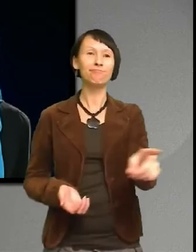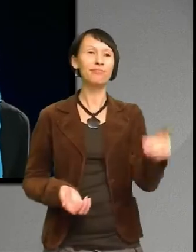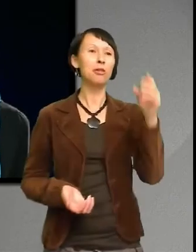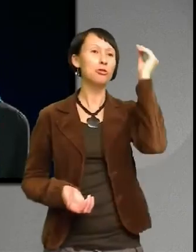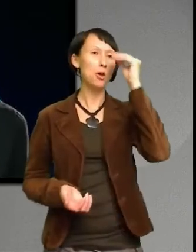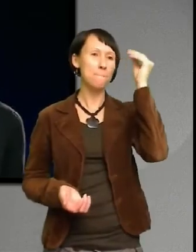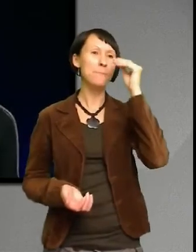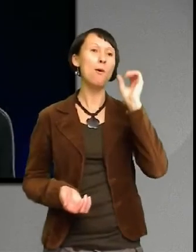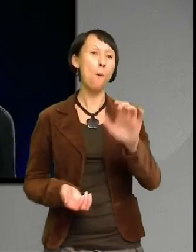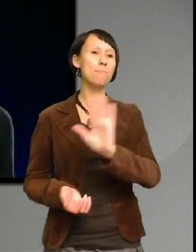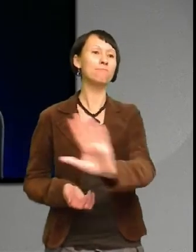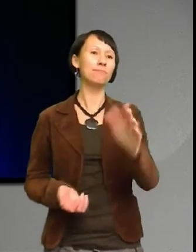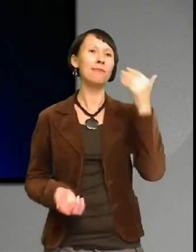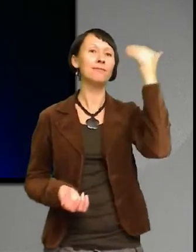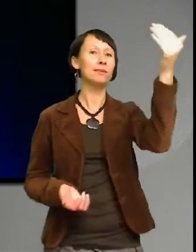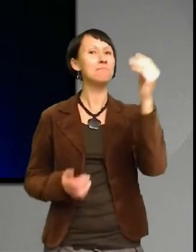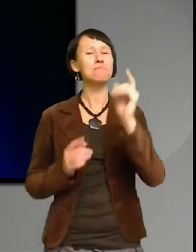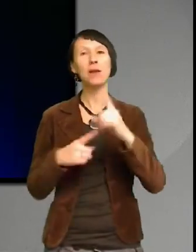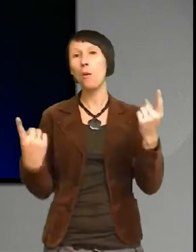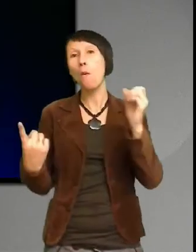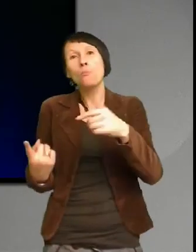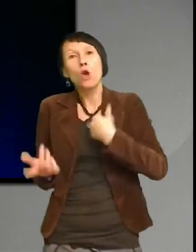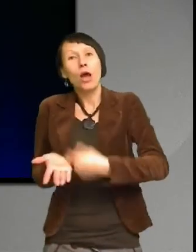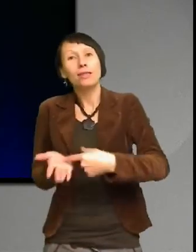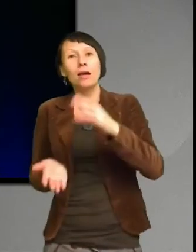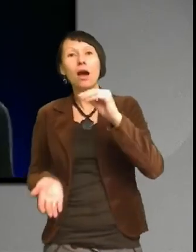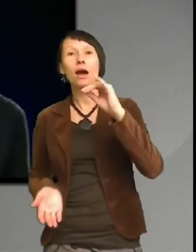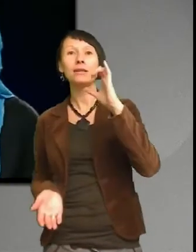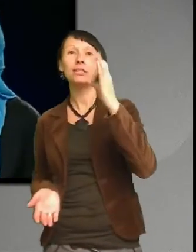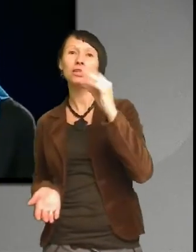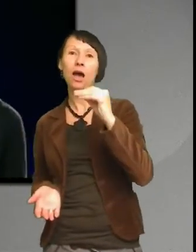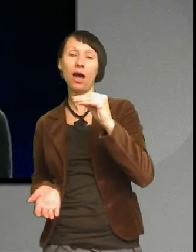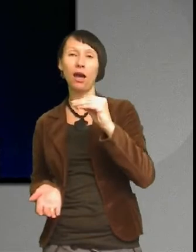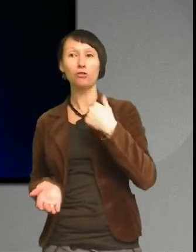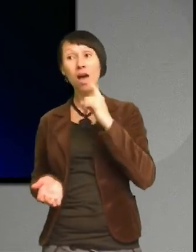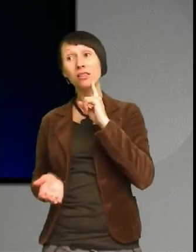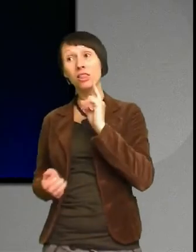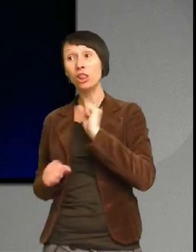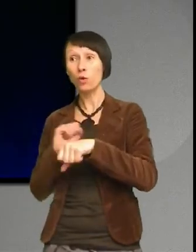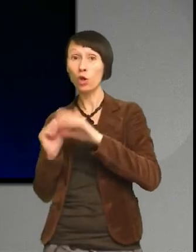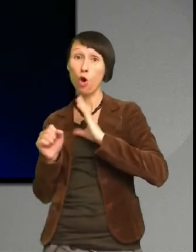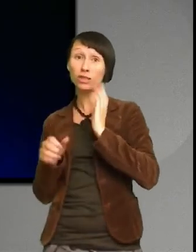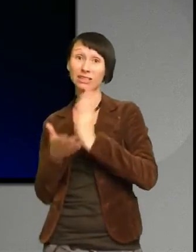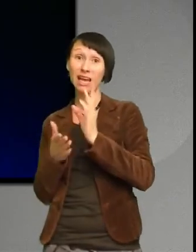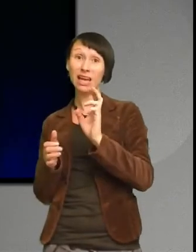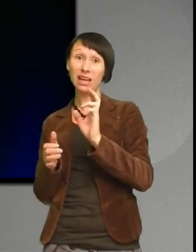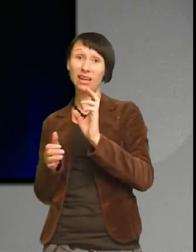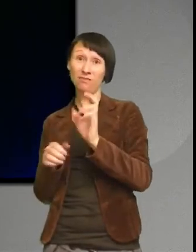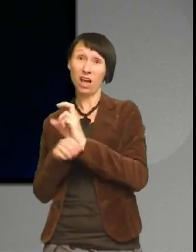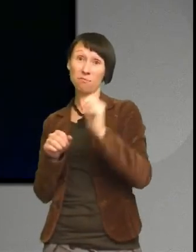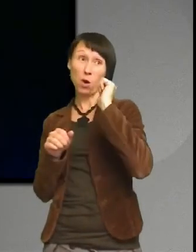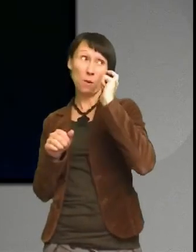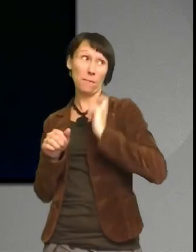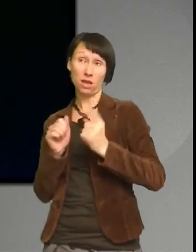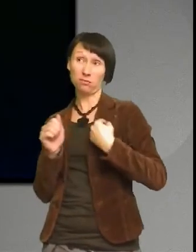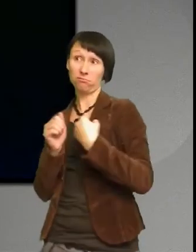Oavsett om de heter Aisha och går till skolan med säkerhetsvakter. Eller om de är ett barn i Asien som tingas